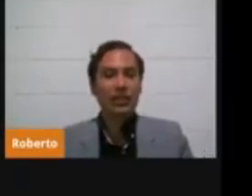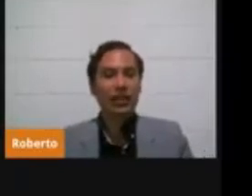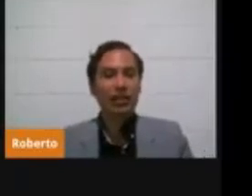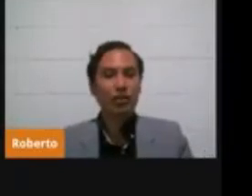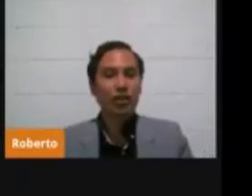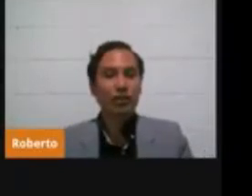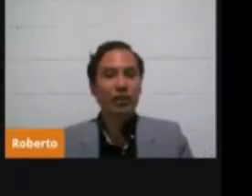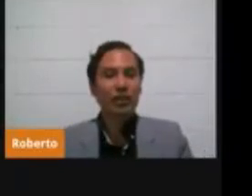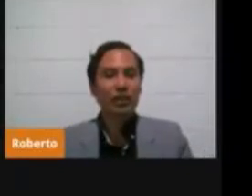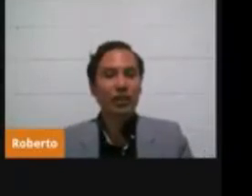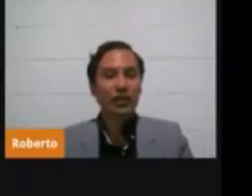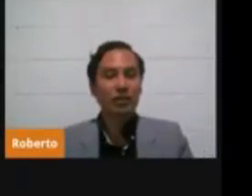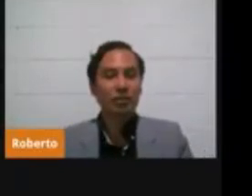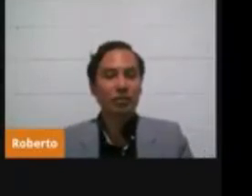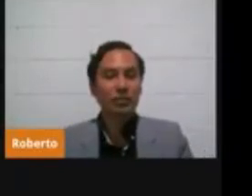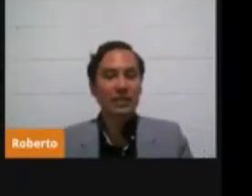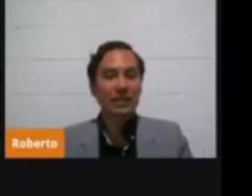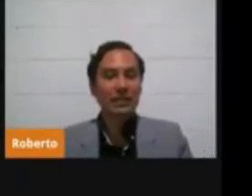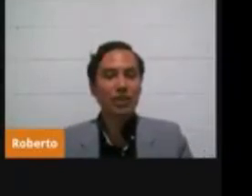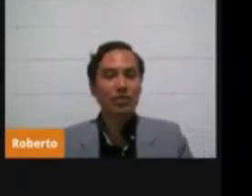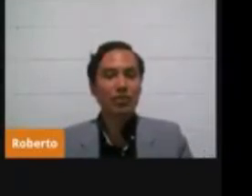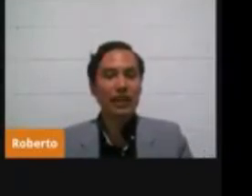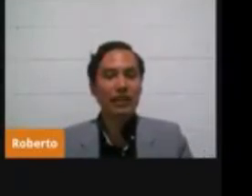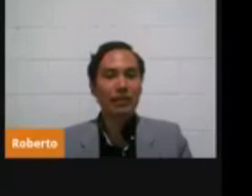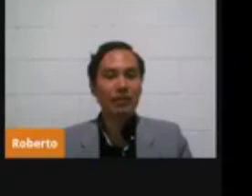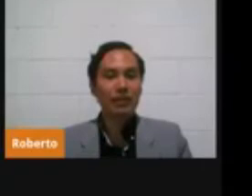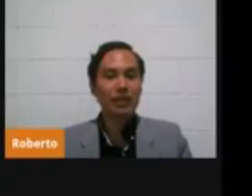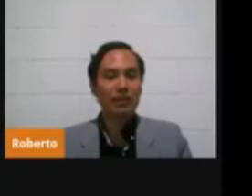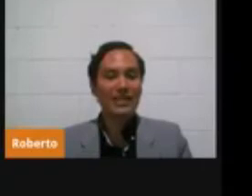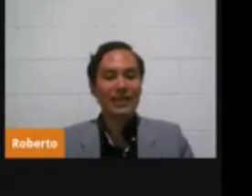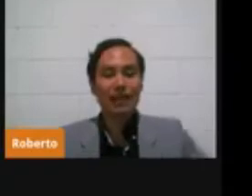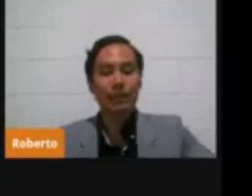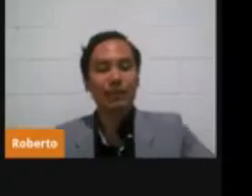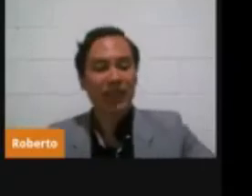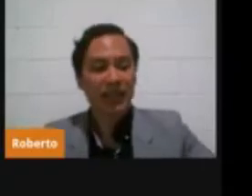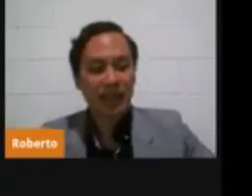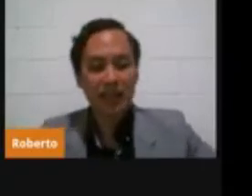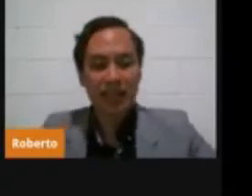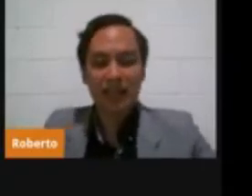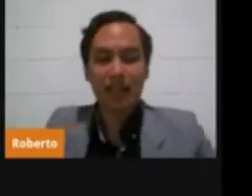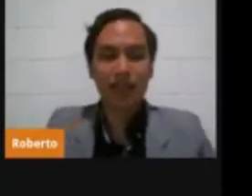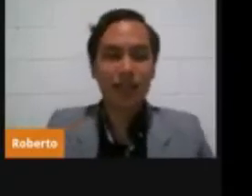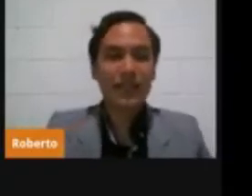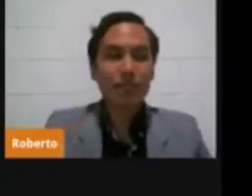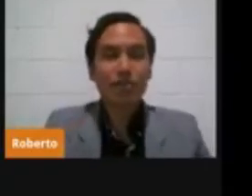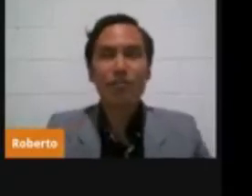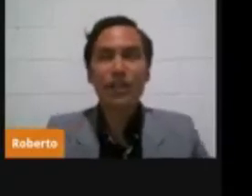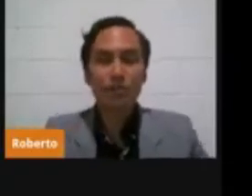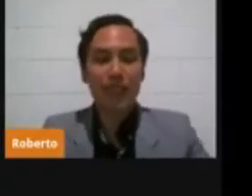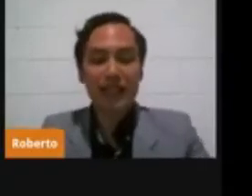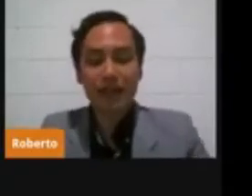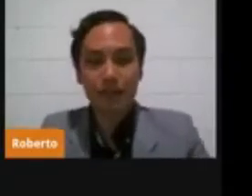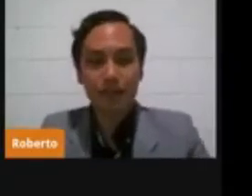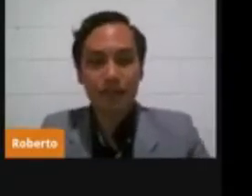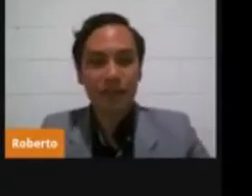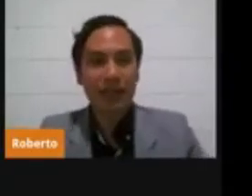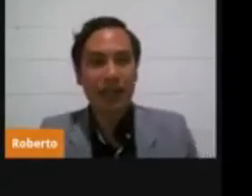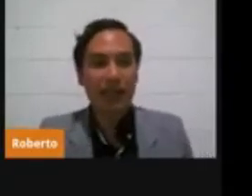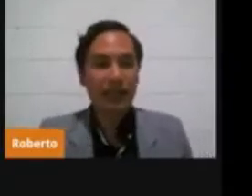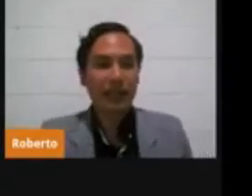estos términos, por ejemplo, el incorrecto dice minusválido o discapacitado. A ver, aquí cuando decimos minusválido,